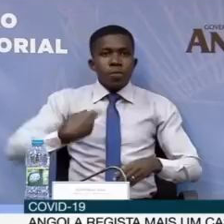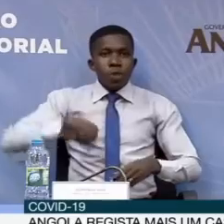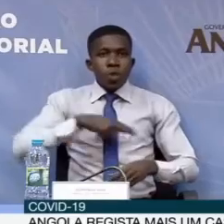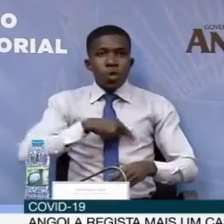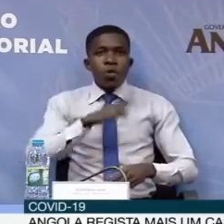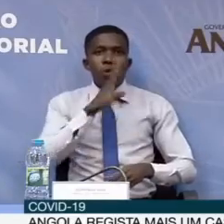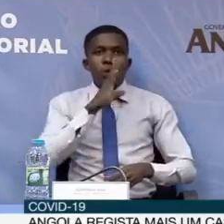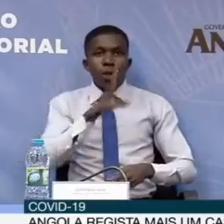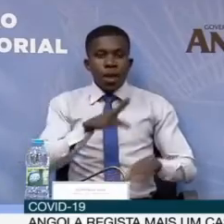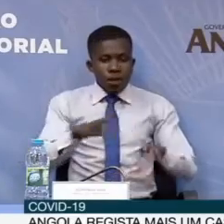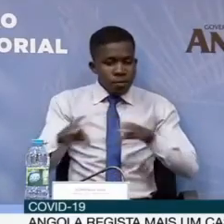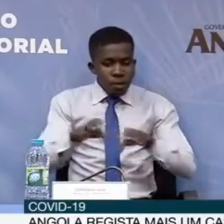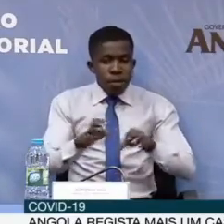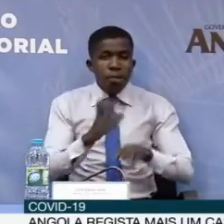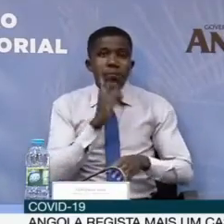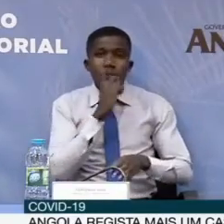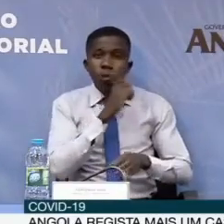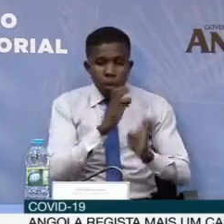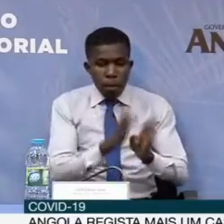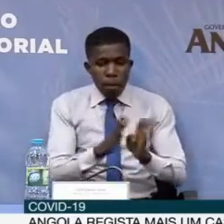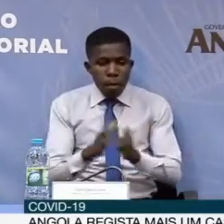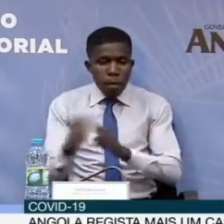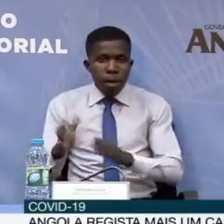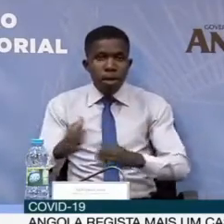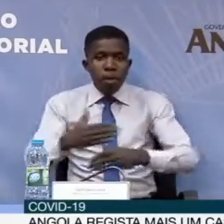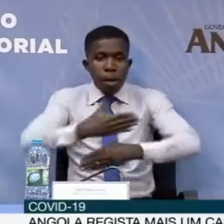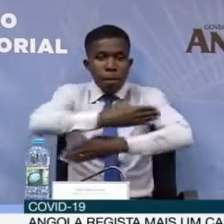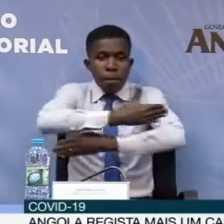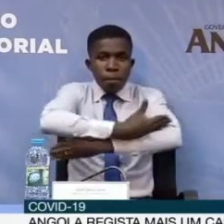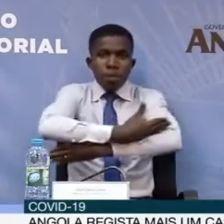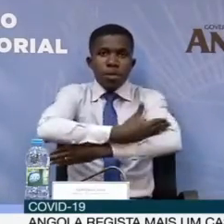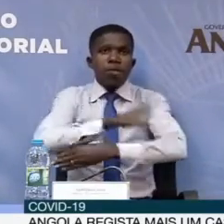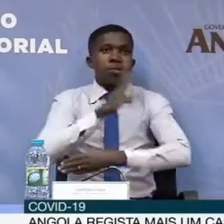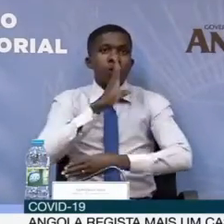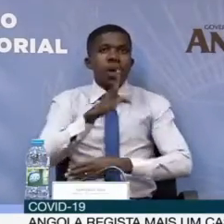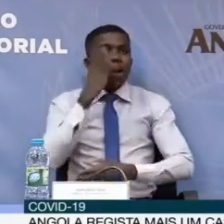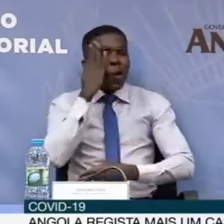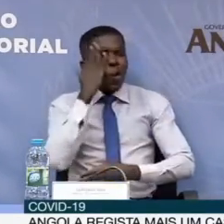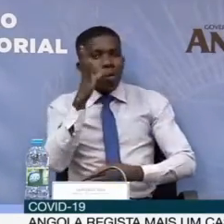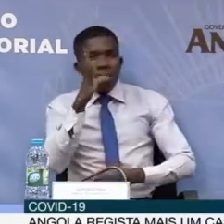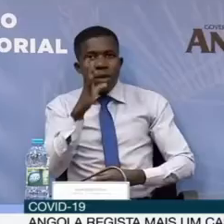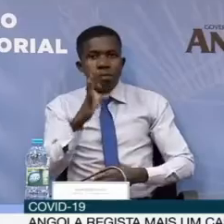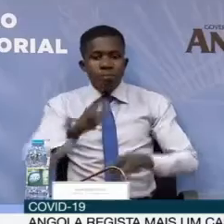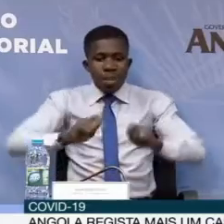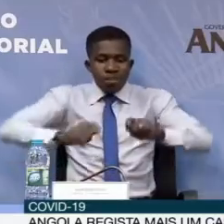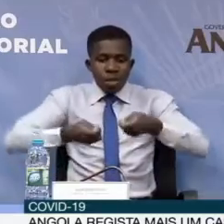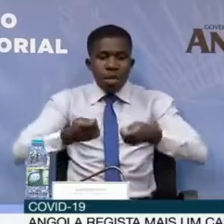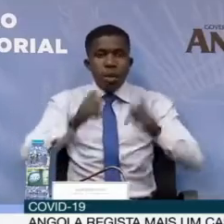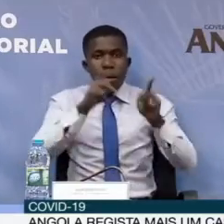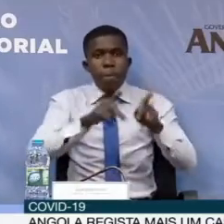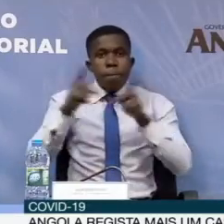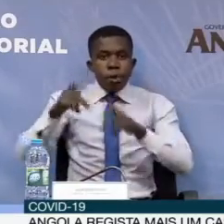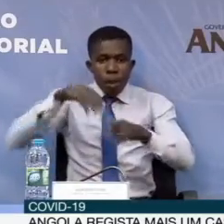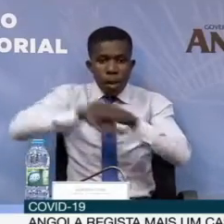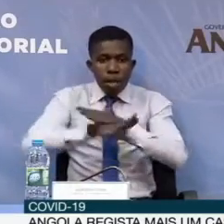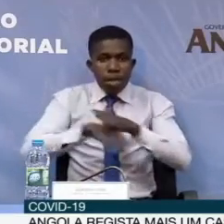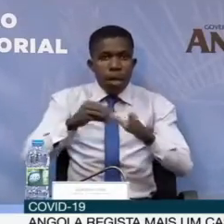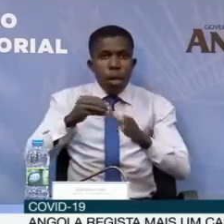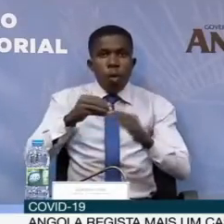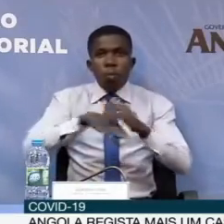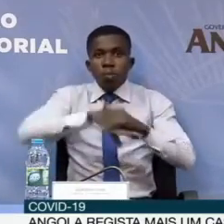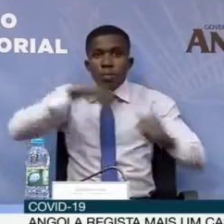cerca sanitária ao hotel do caso positivo. Continua o processo de quarentena para